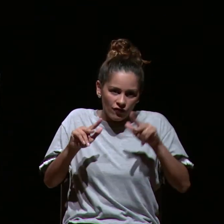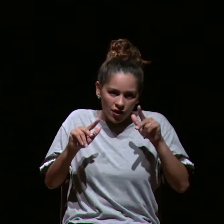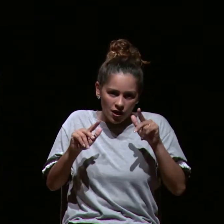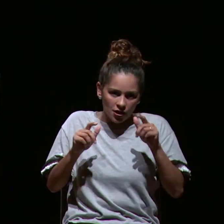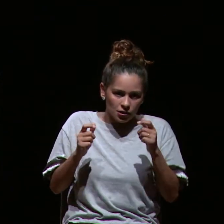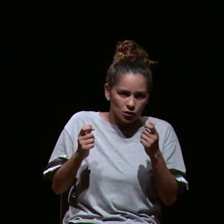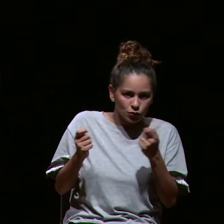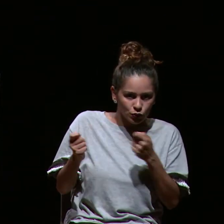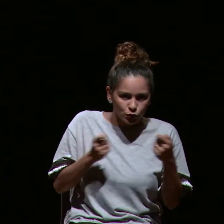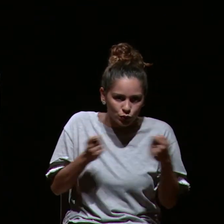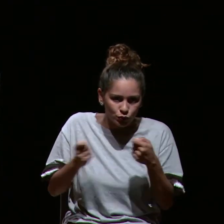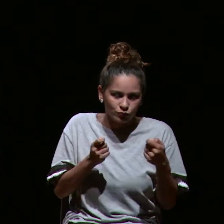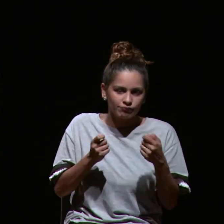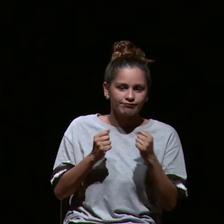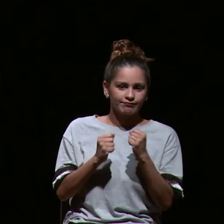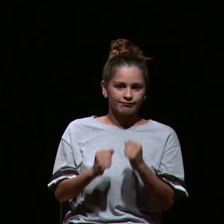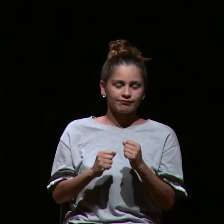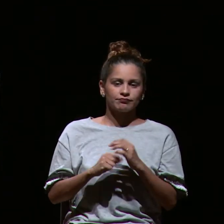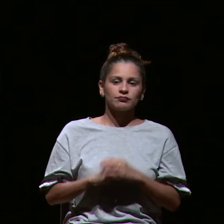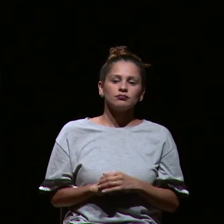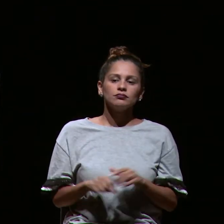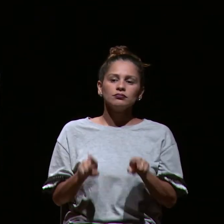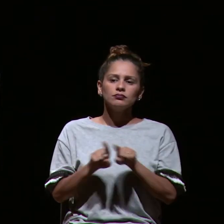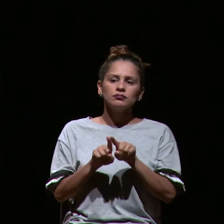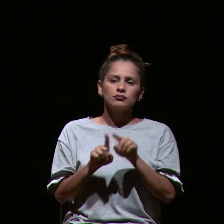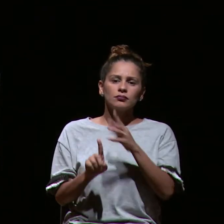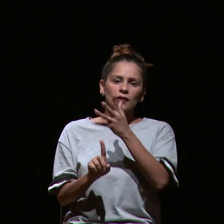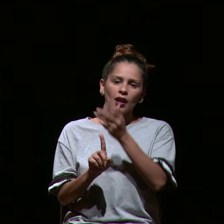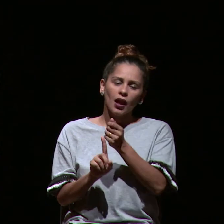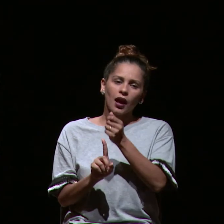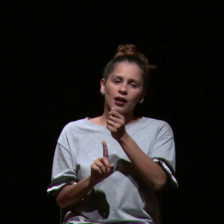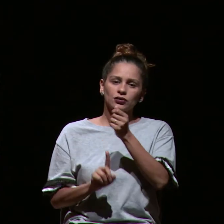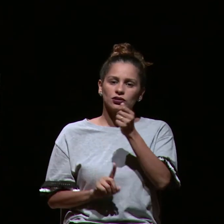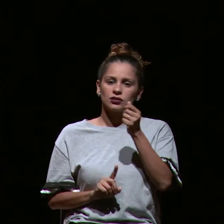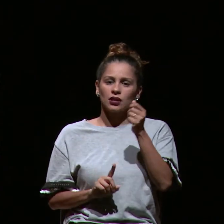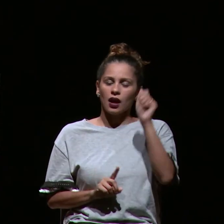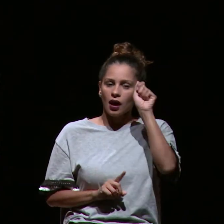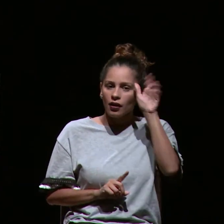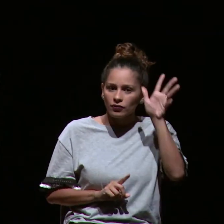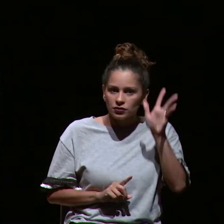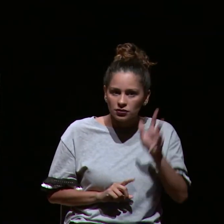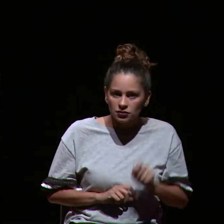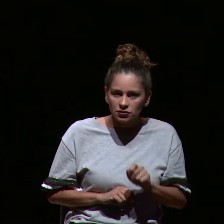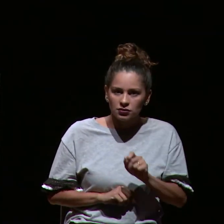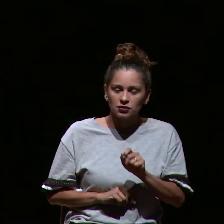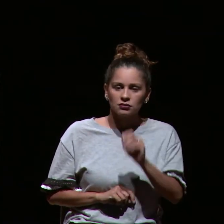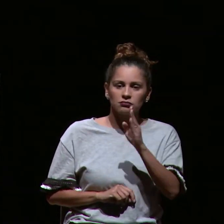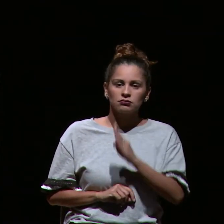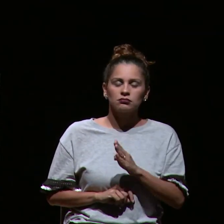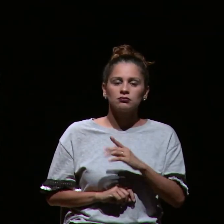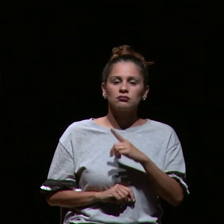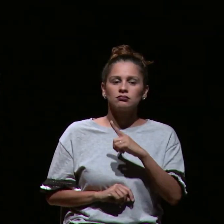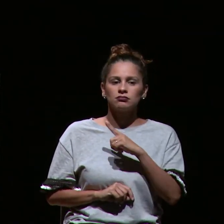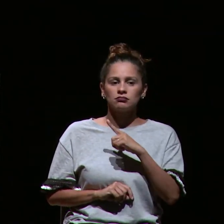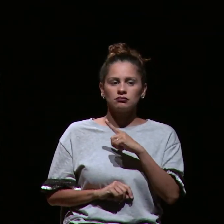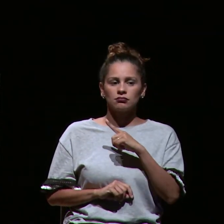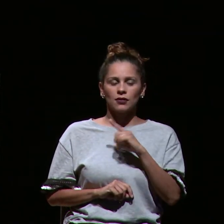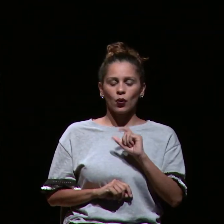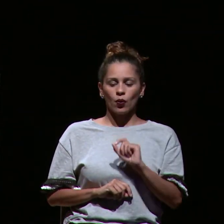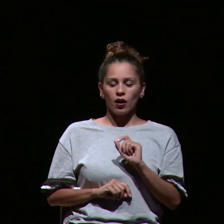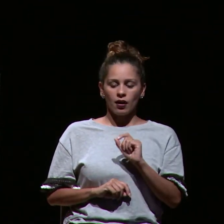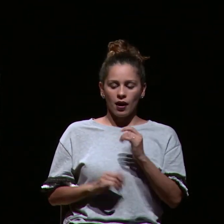uma armadilha criada em torno dos artistas afrodescendentes, articulada na maioria das vezes por meio de uma sinuosa benevolência e